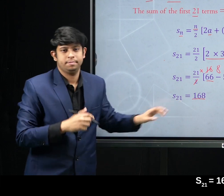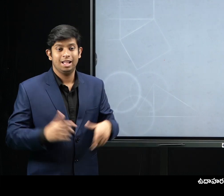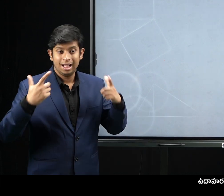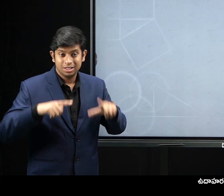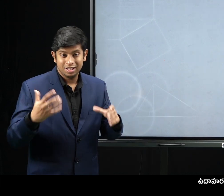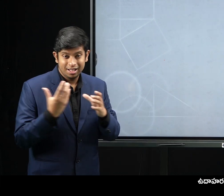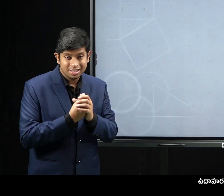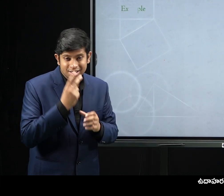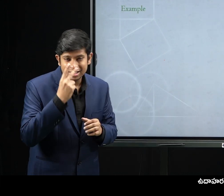ఉదాహరణ